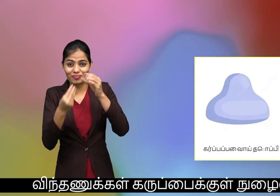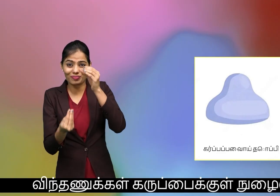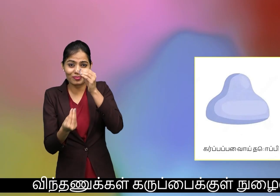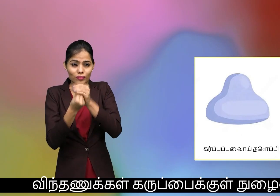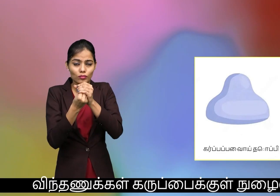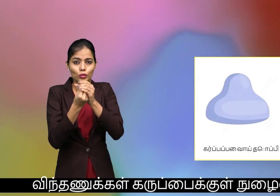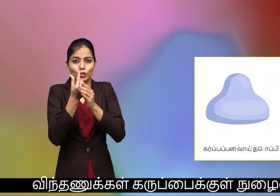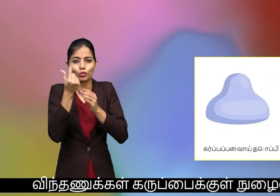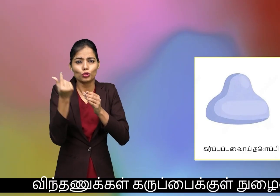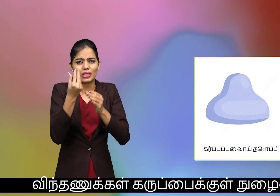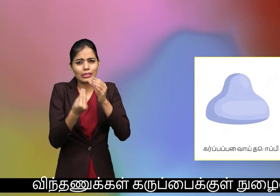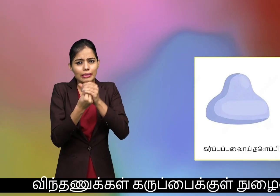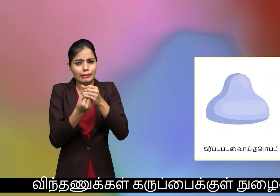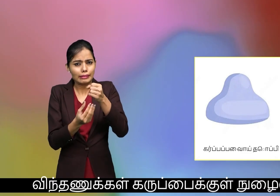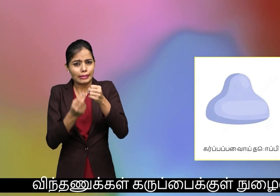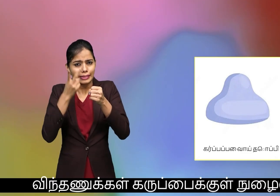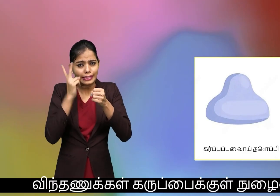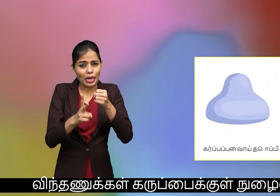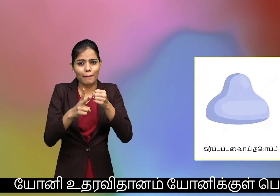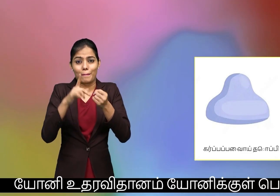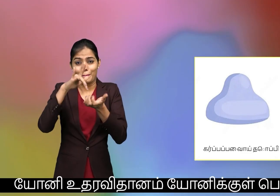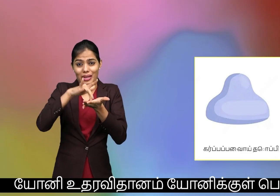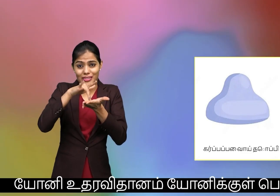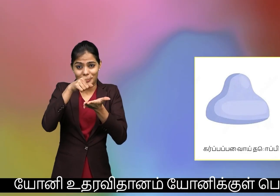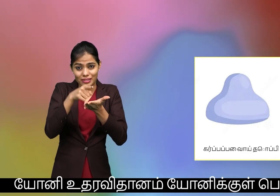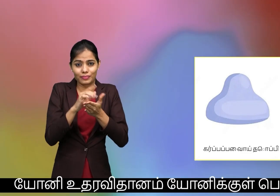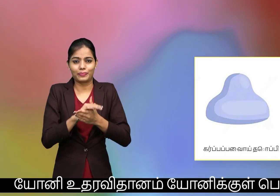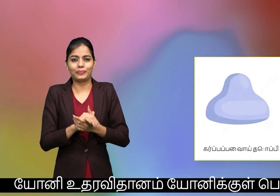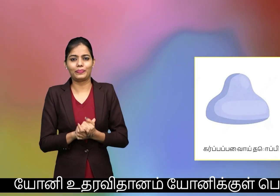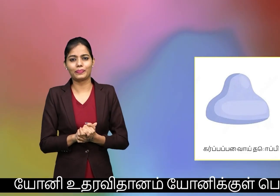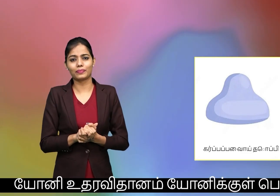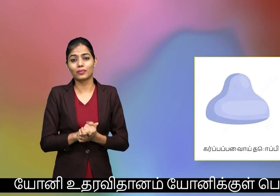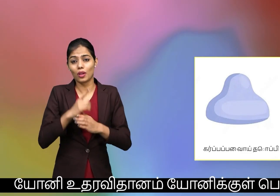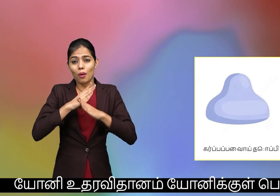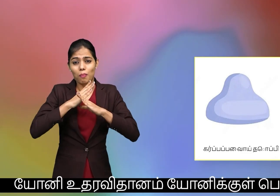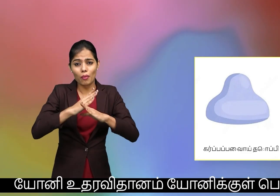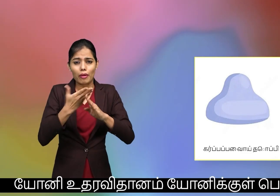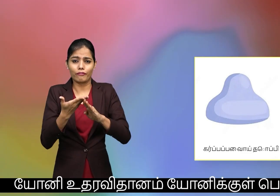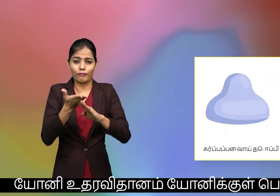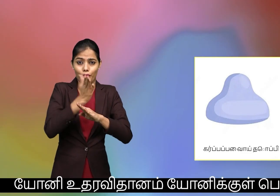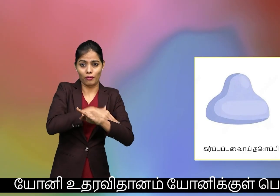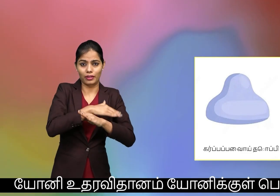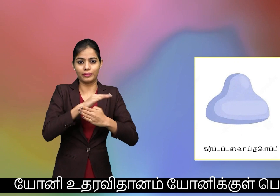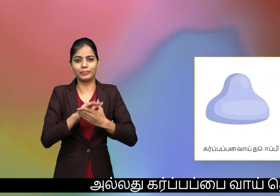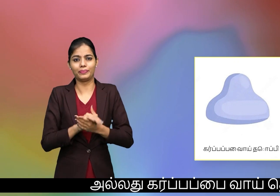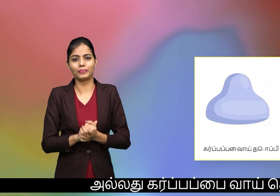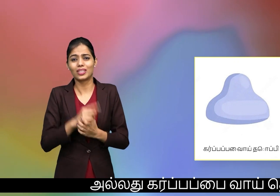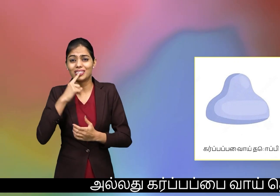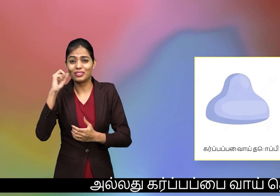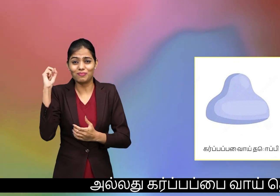விந்தணுக்கள் கருப்பைக்குள் நுழைவதை தடுக்க யோனி உதரவிதானம் யோனிக்குள் பொருத்தப்படுகிறது அல்லது